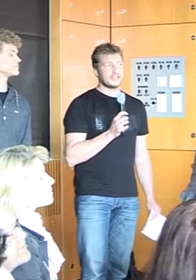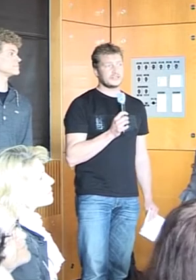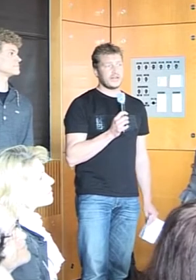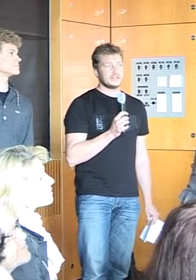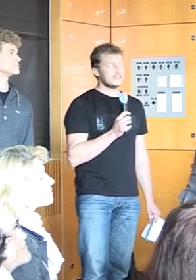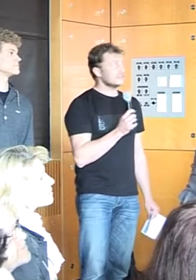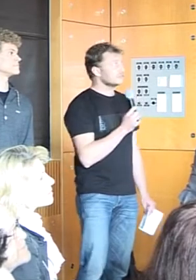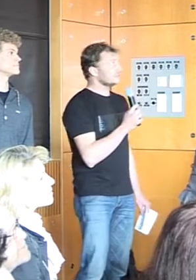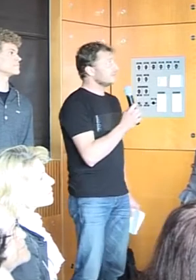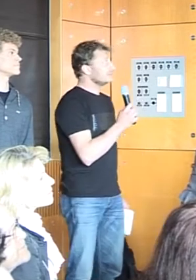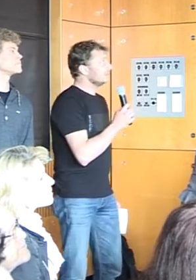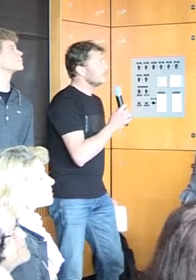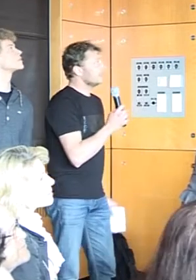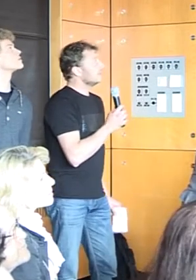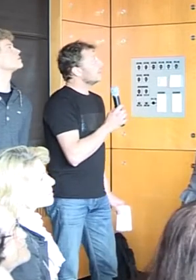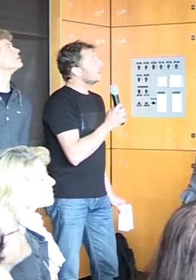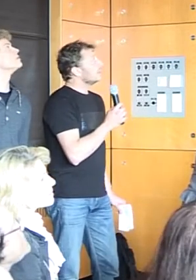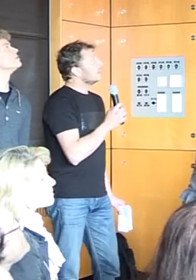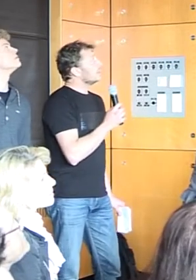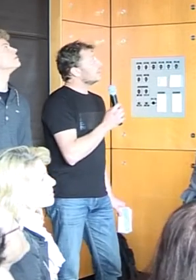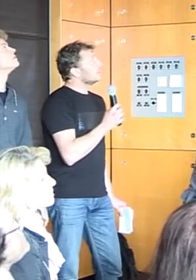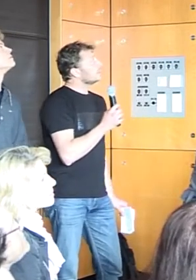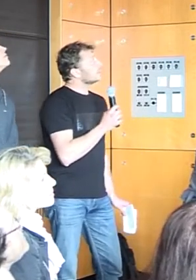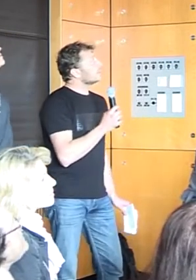die bereits vorhanden sind, zu finden.